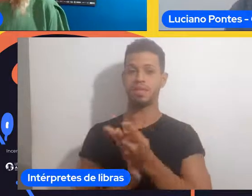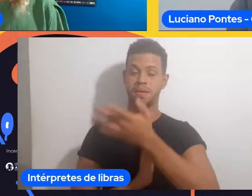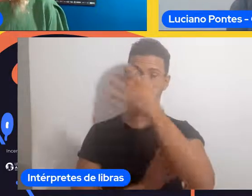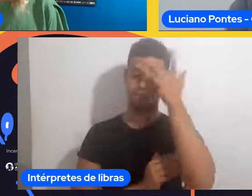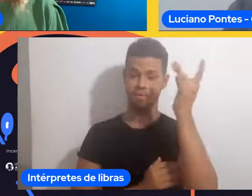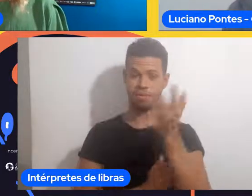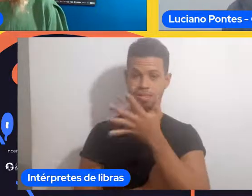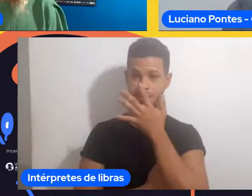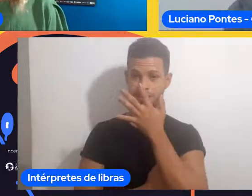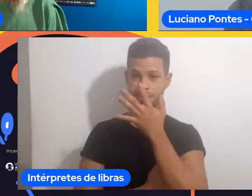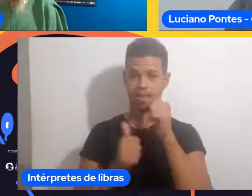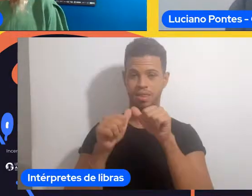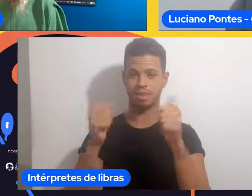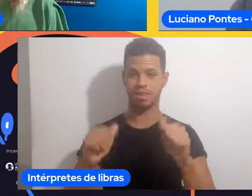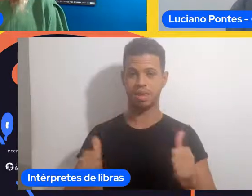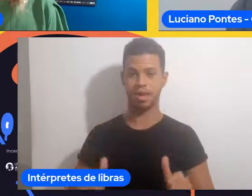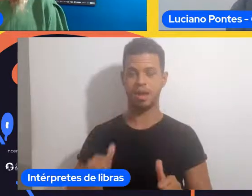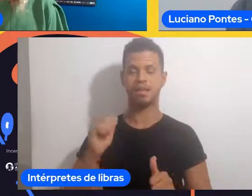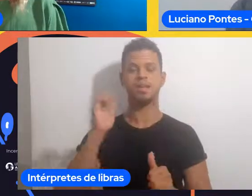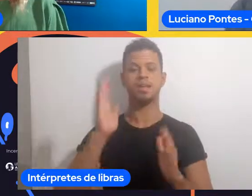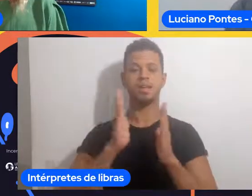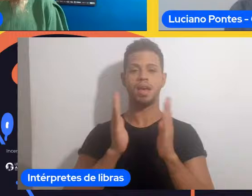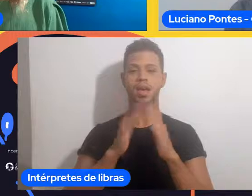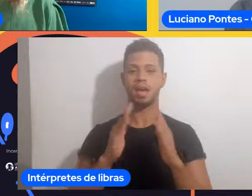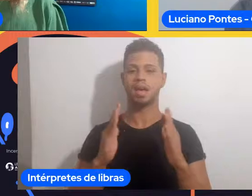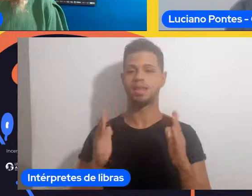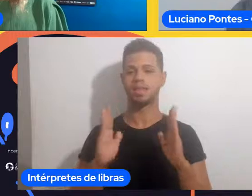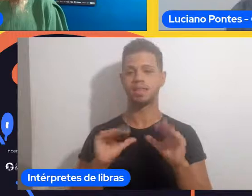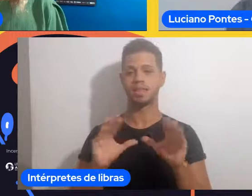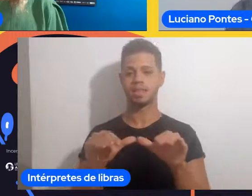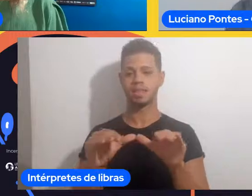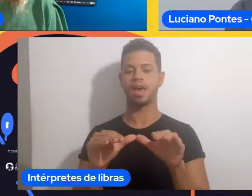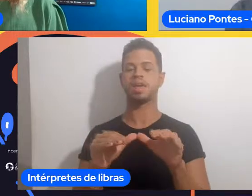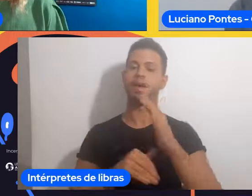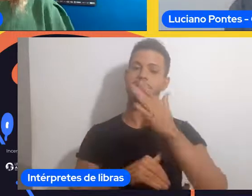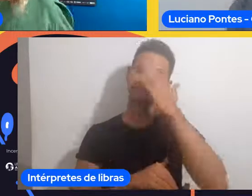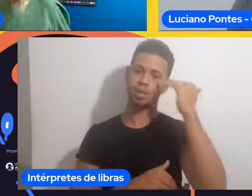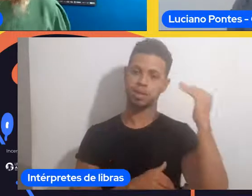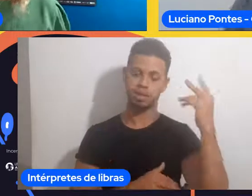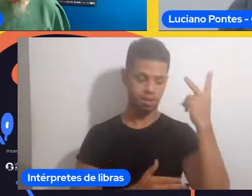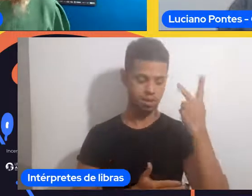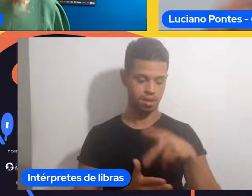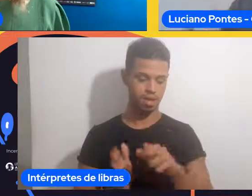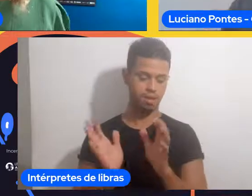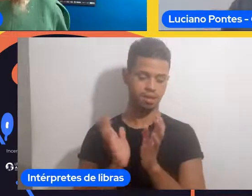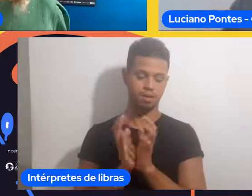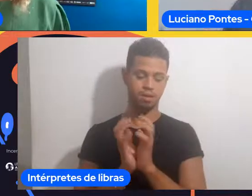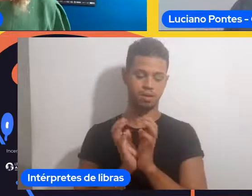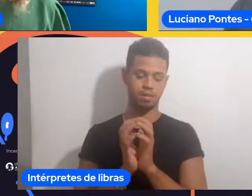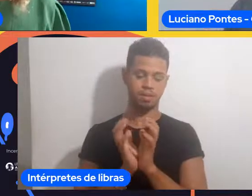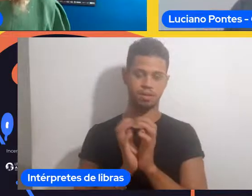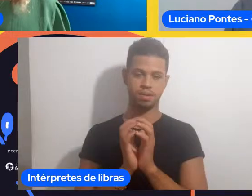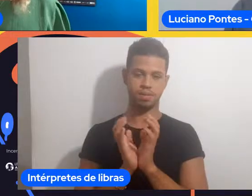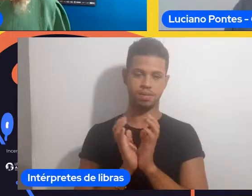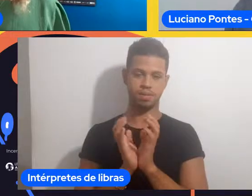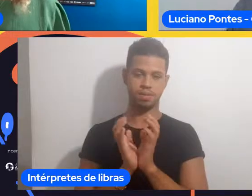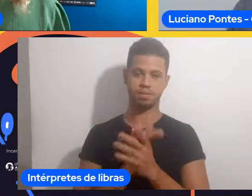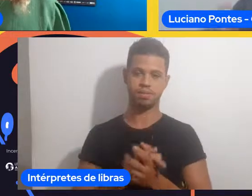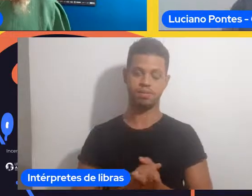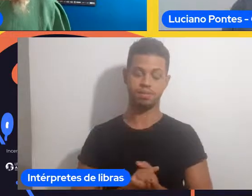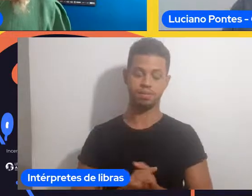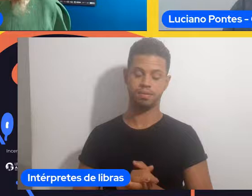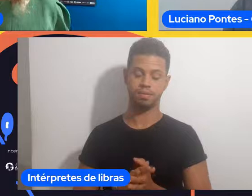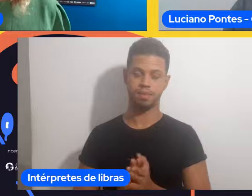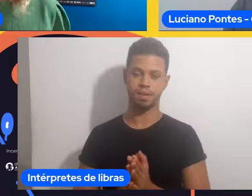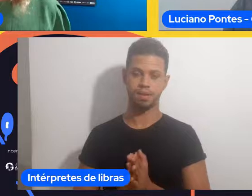arte, né? Eu lembro da Casa das Asas, com intervenções de artistas pernambucanos incríveis, obras de arte na relação também